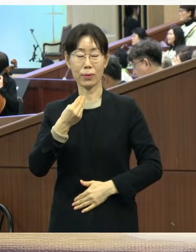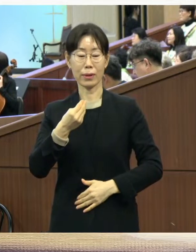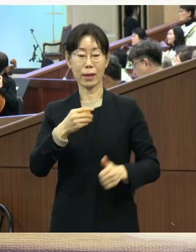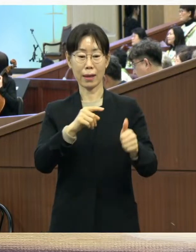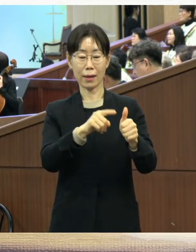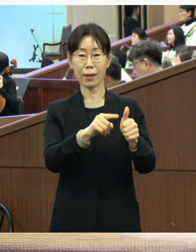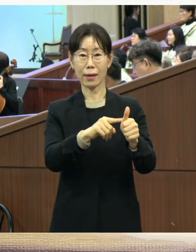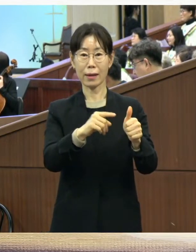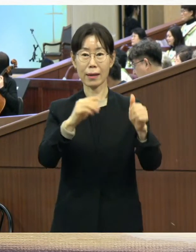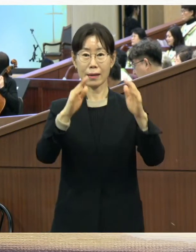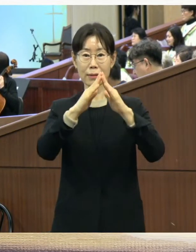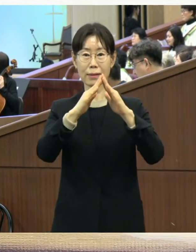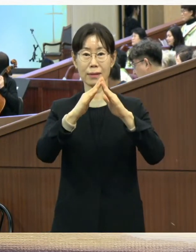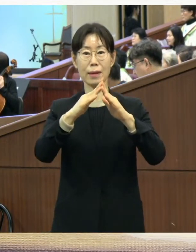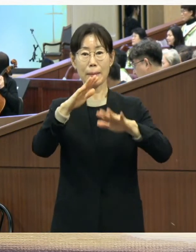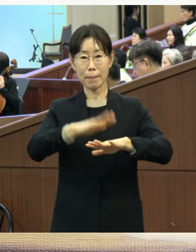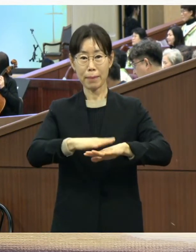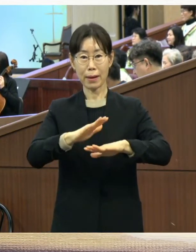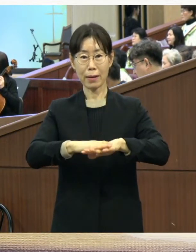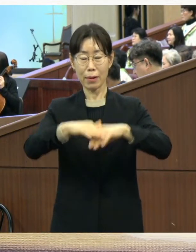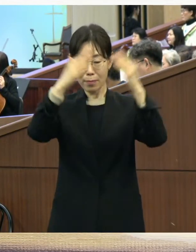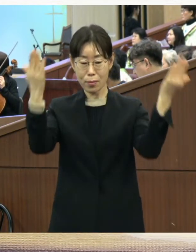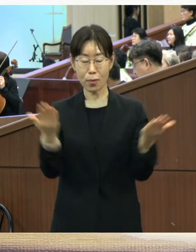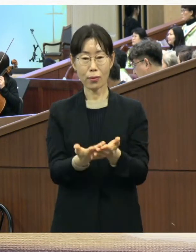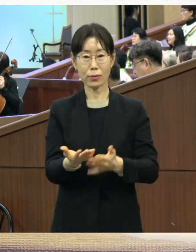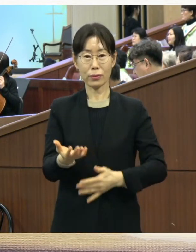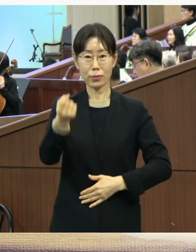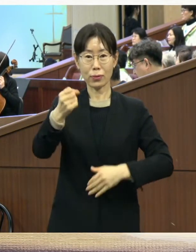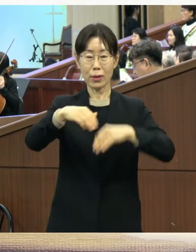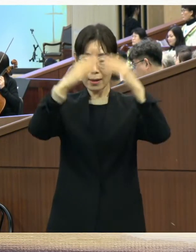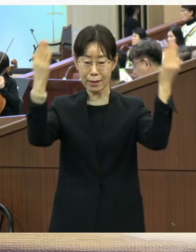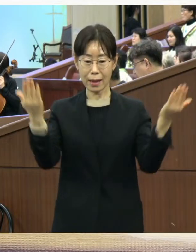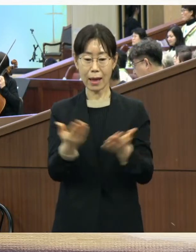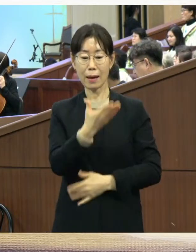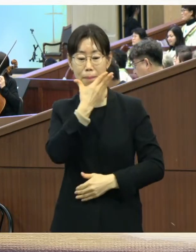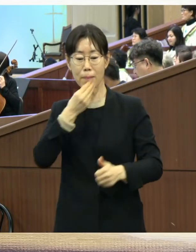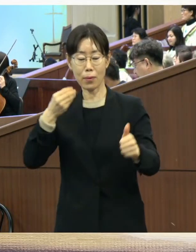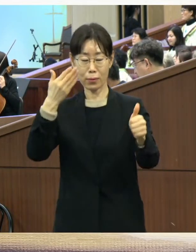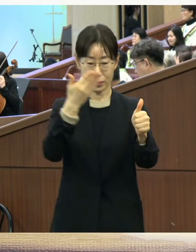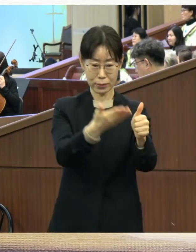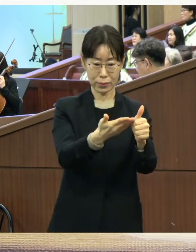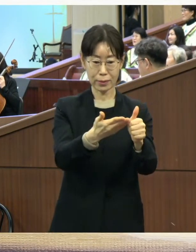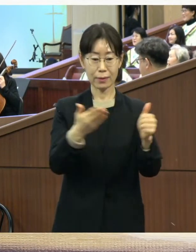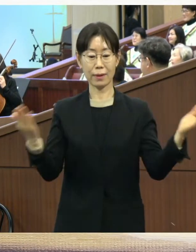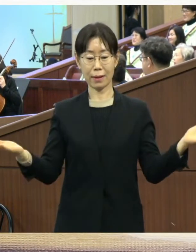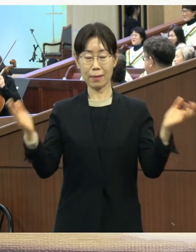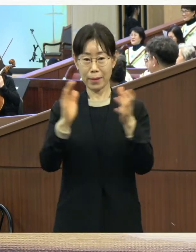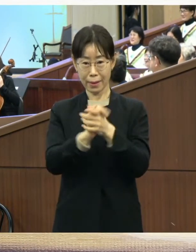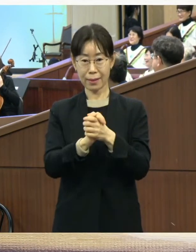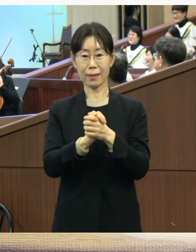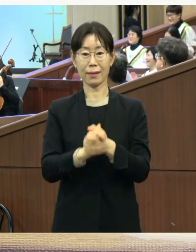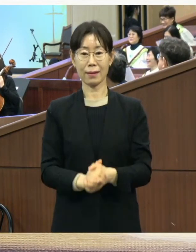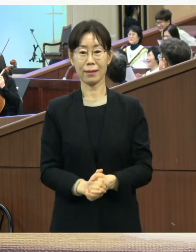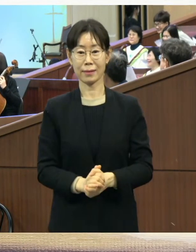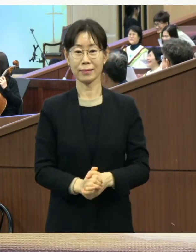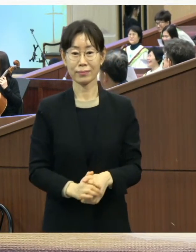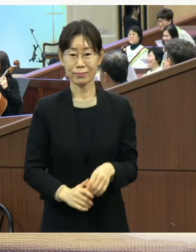집과 밭에 있는 모든 소유에 미친지라. 아멘.